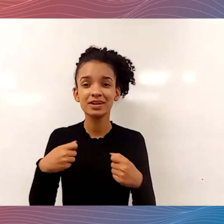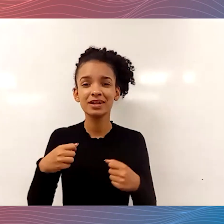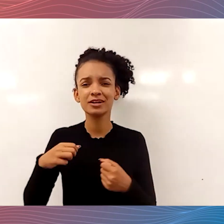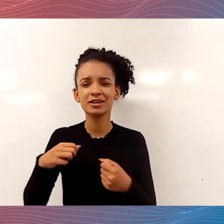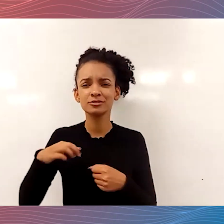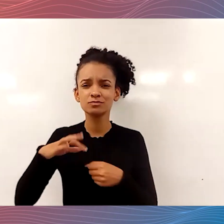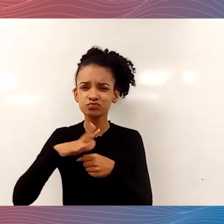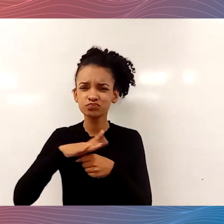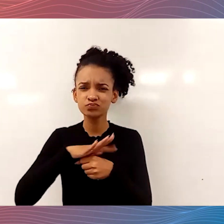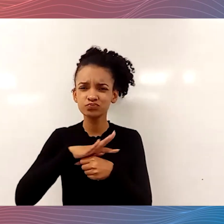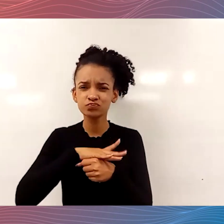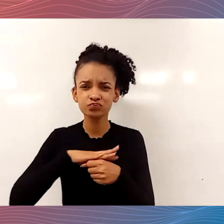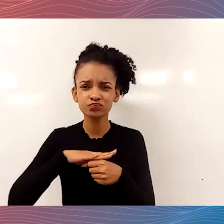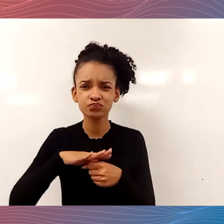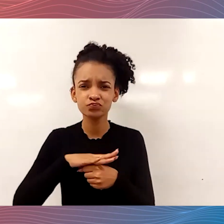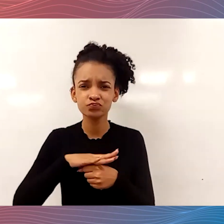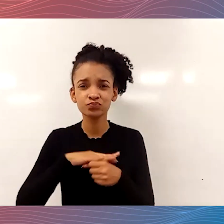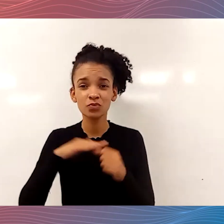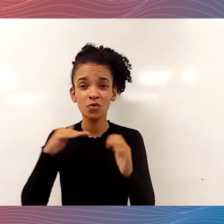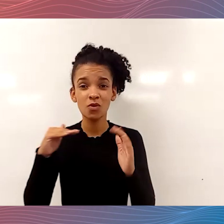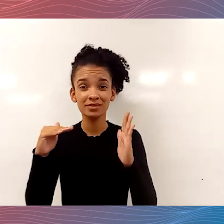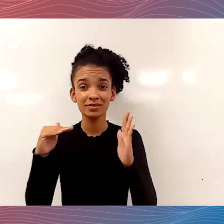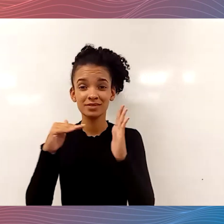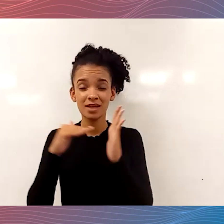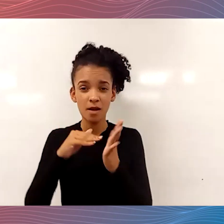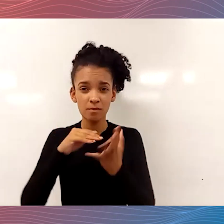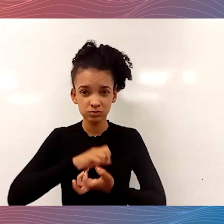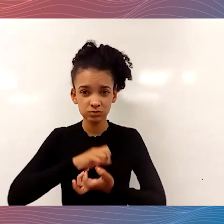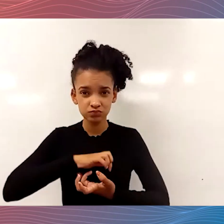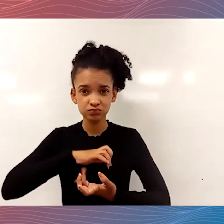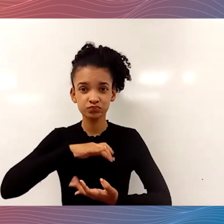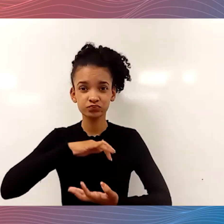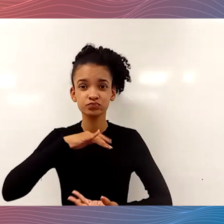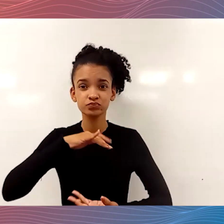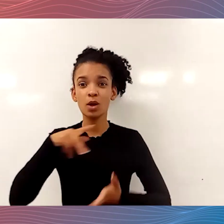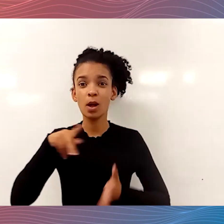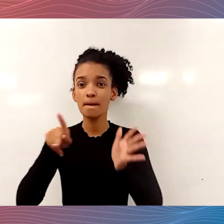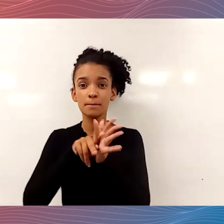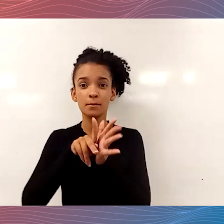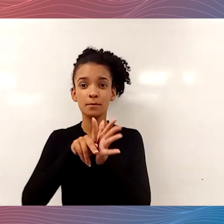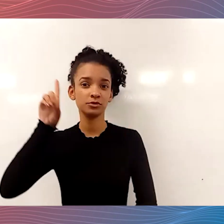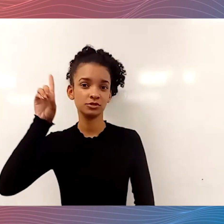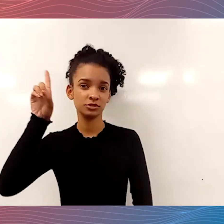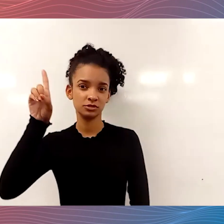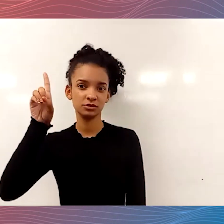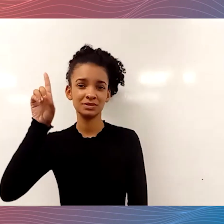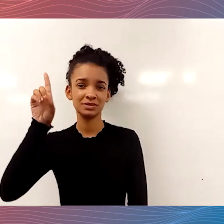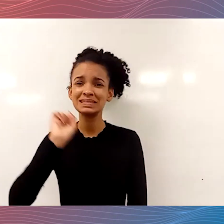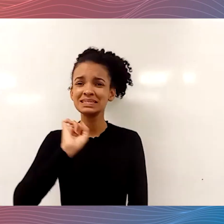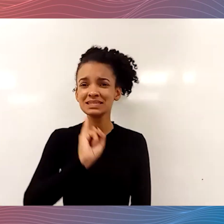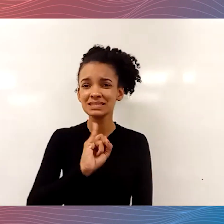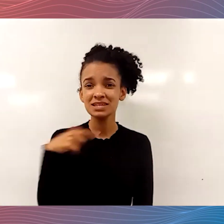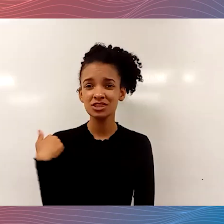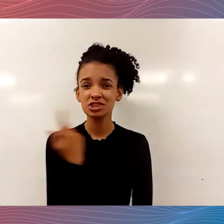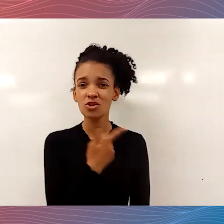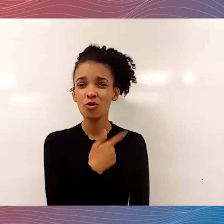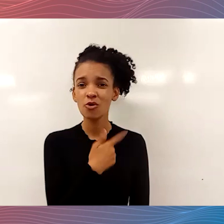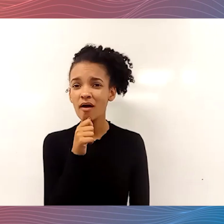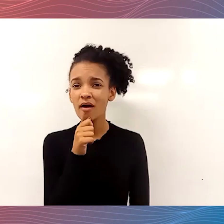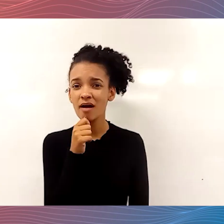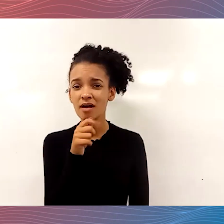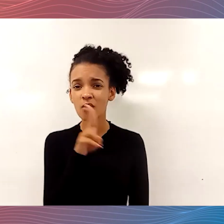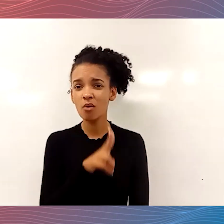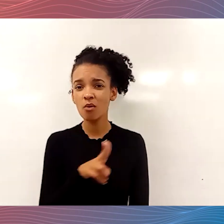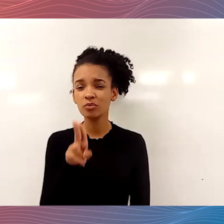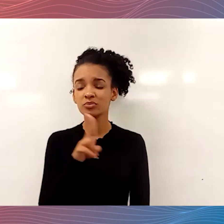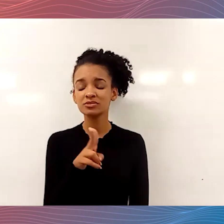Se a gente ainda usa meio a meio a minha capacidade e um pouco de conhecimento bíblico, irmãos, o